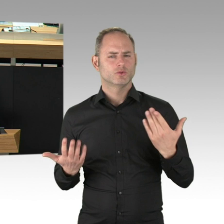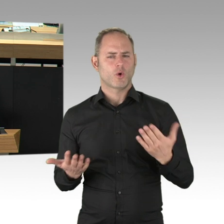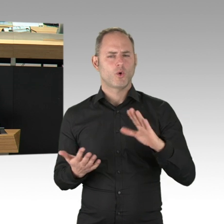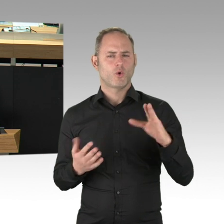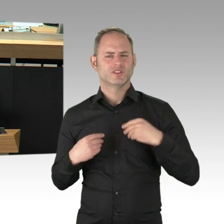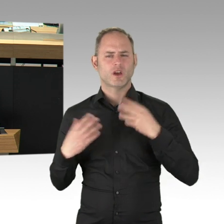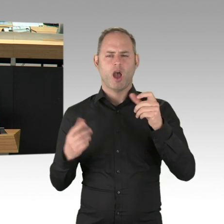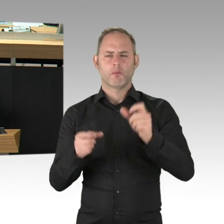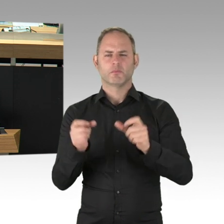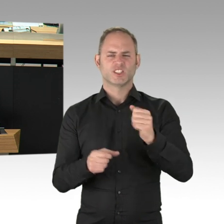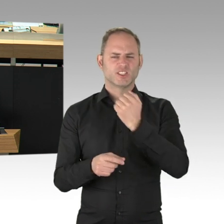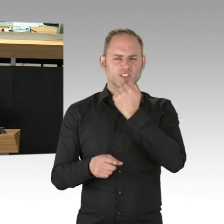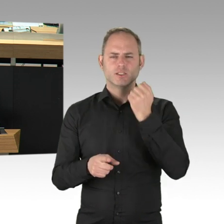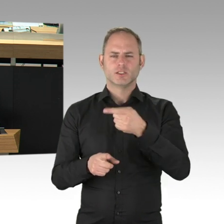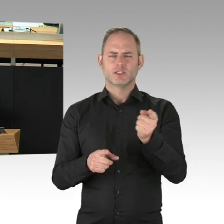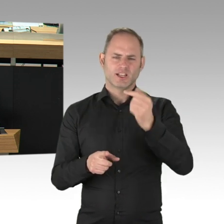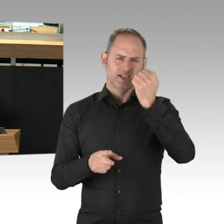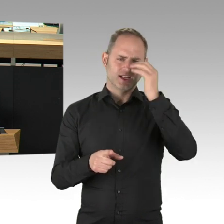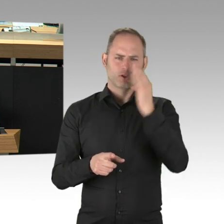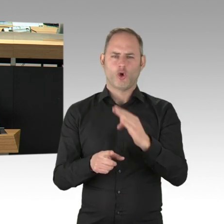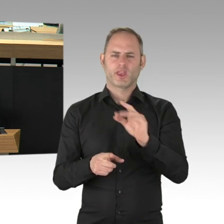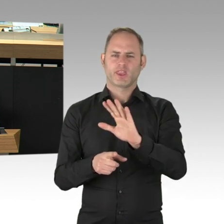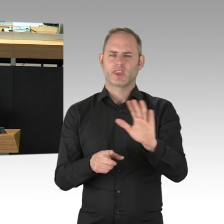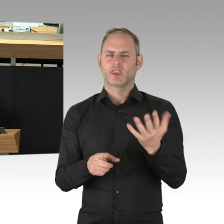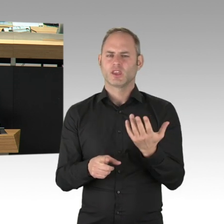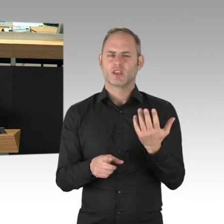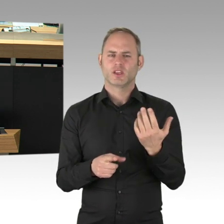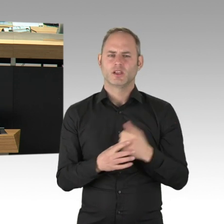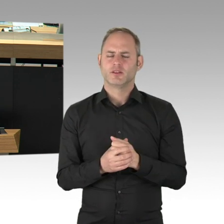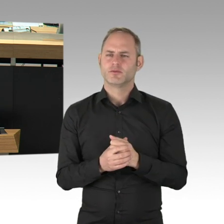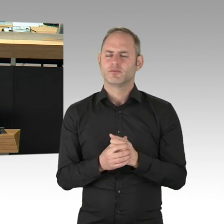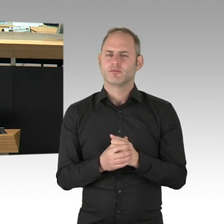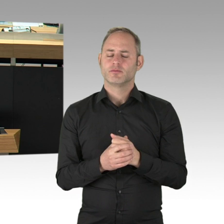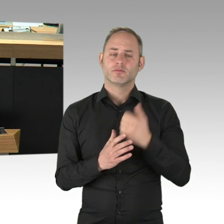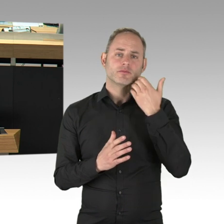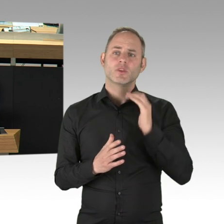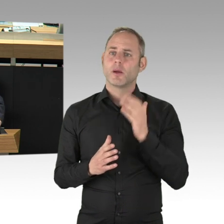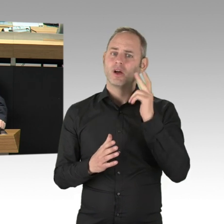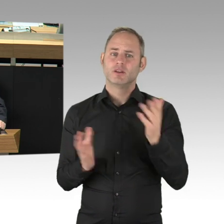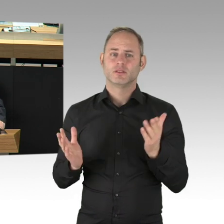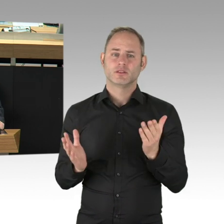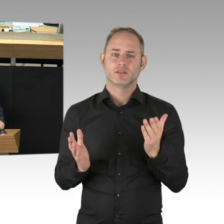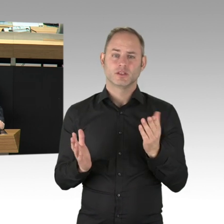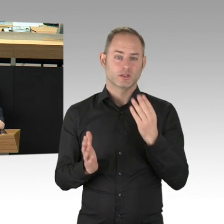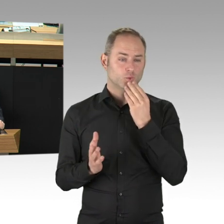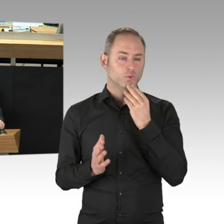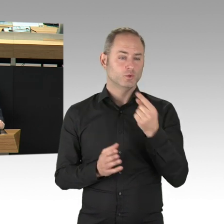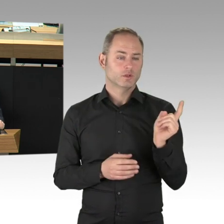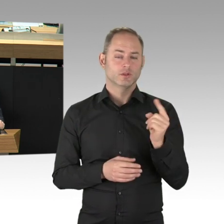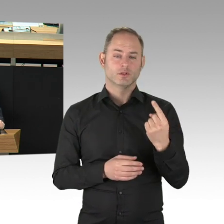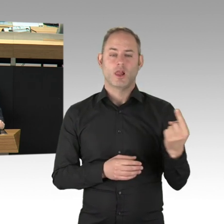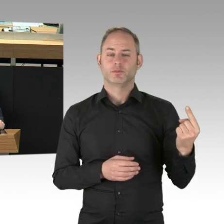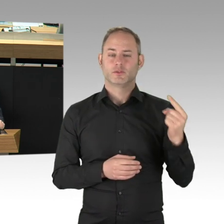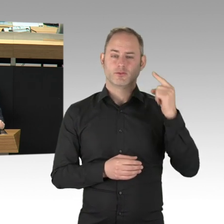seinen, den einzig wirklichen demokratischen Staat in dieser Region der Diktaturen. Und in Deutschland und in Europa wird